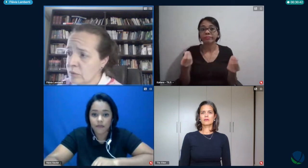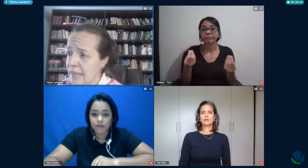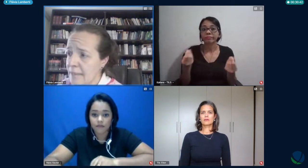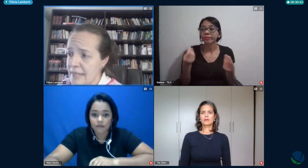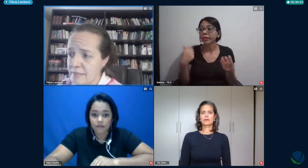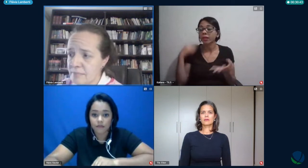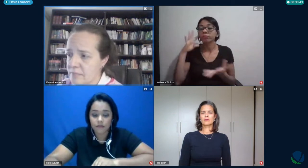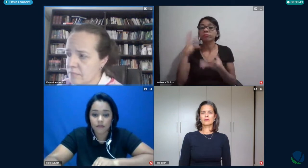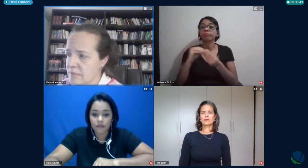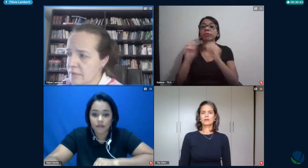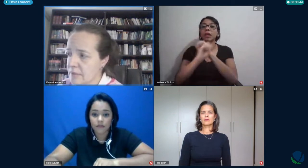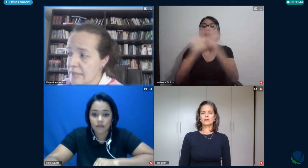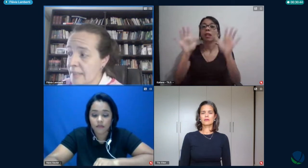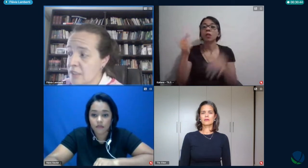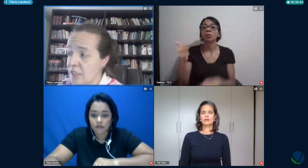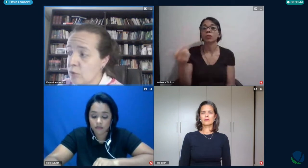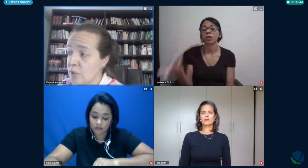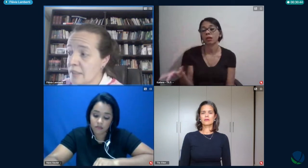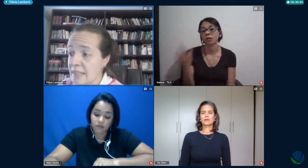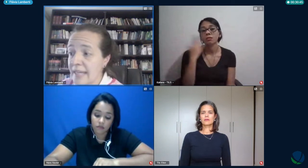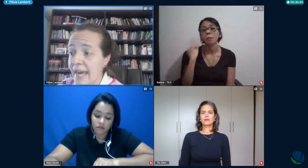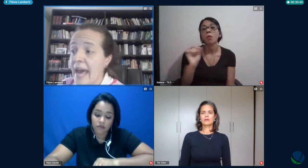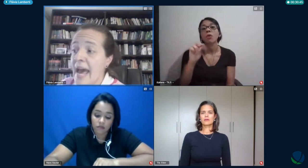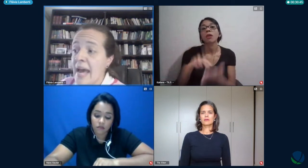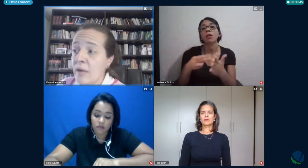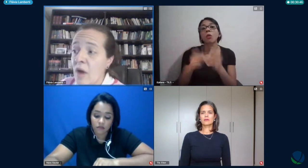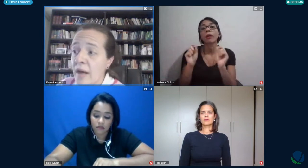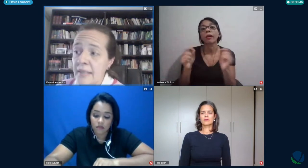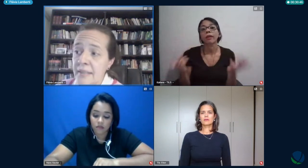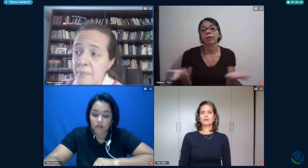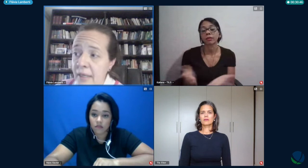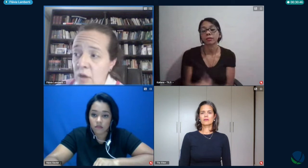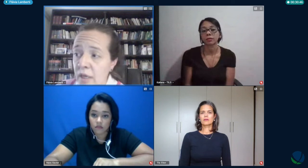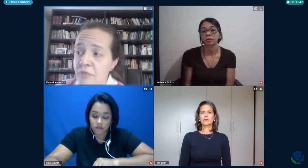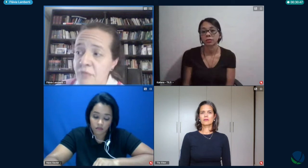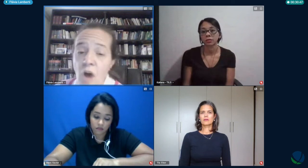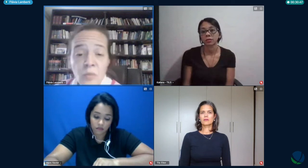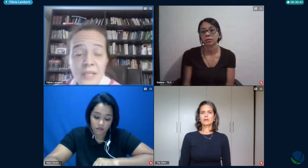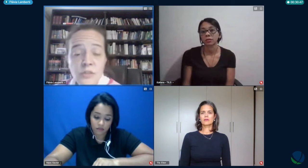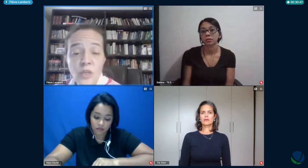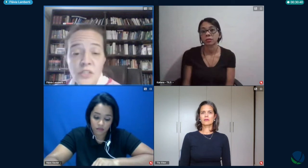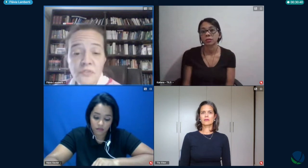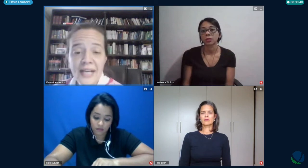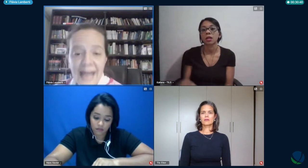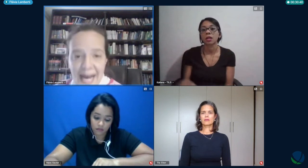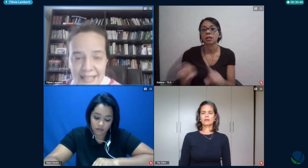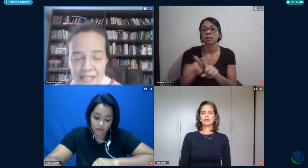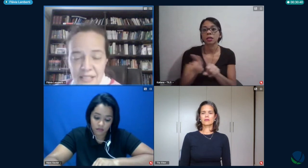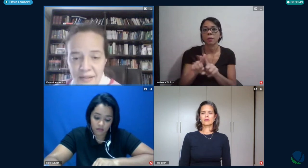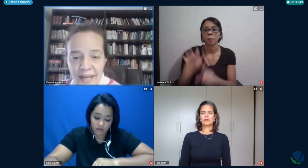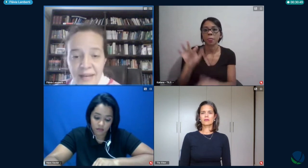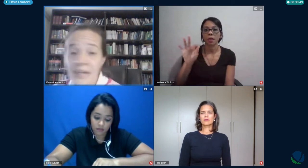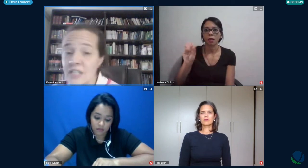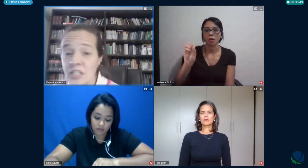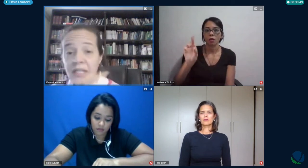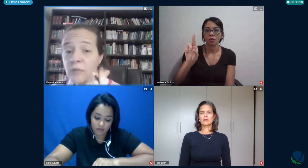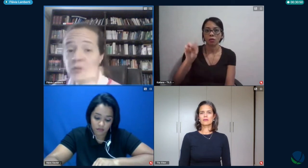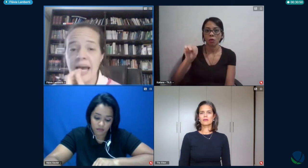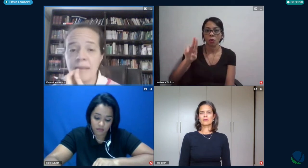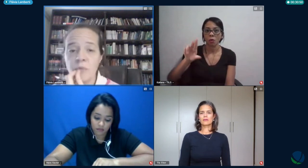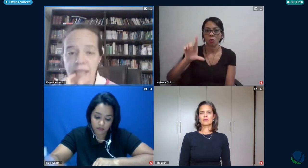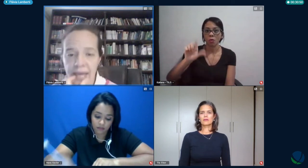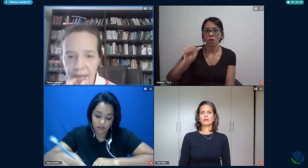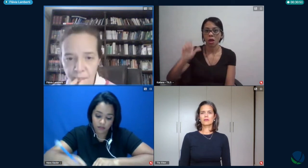não dá para saber direito o que se quer. Igual aqui também, olha, fórmulas codificadas, né? A gente